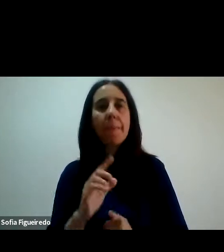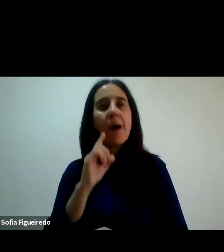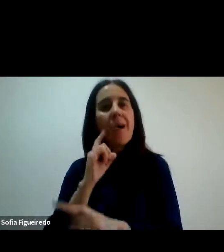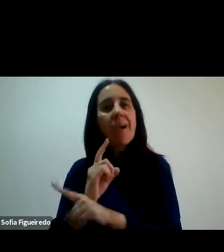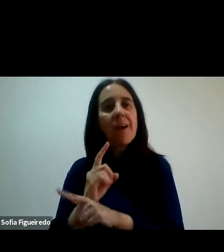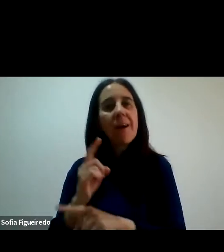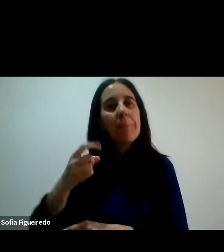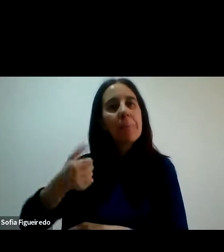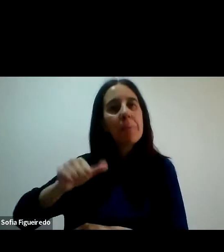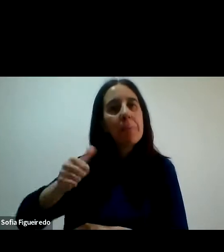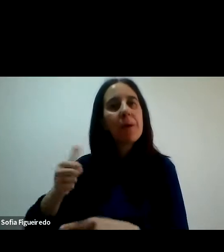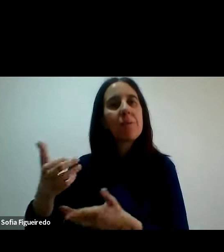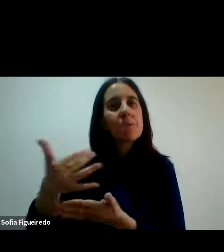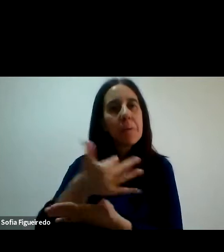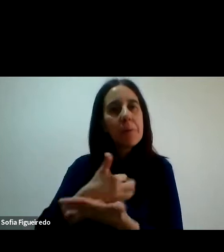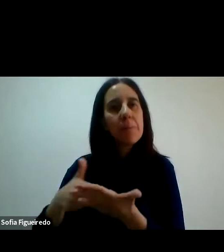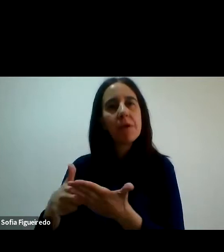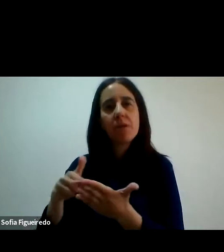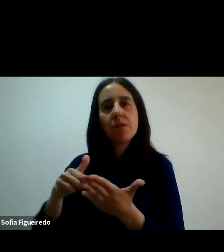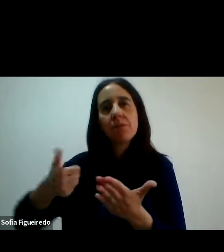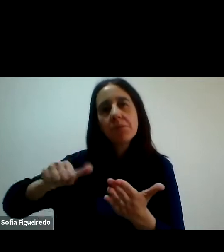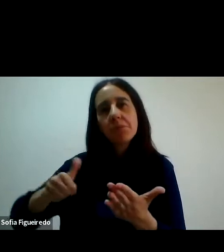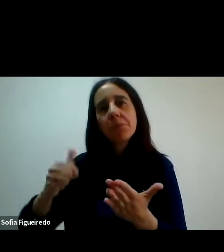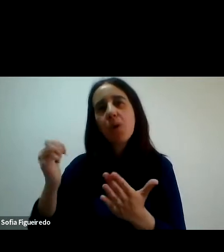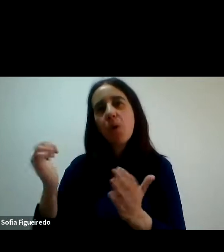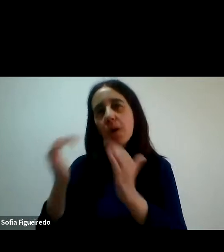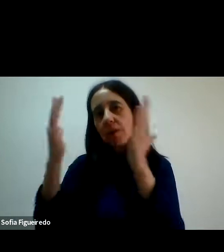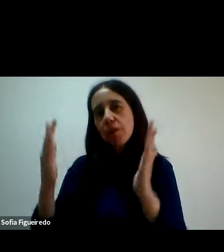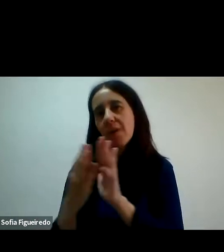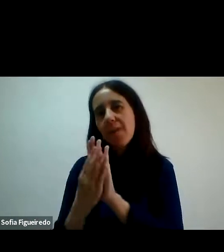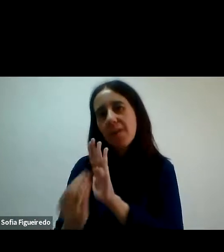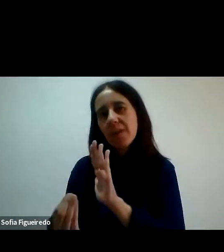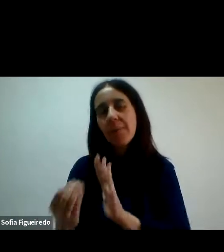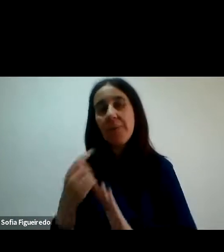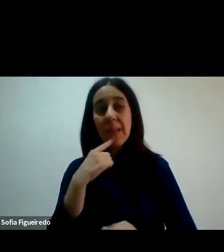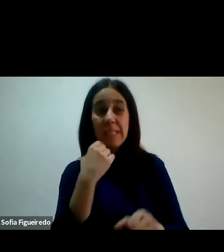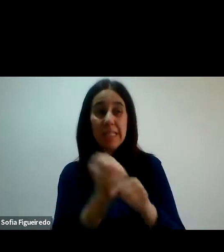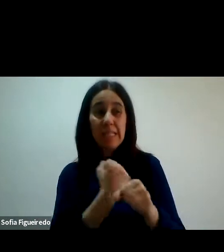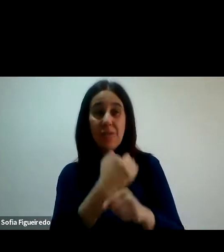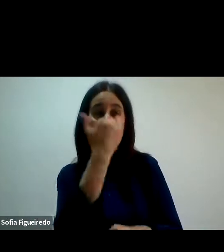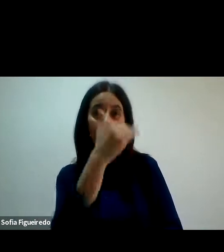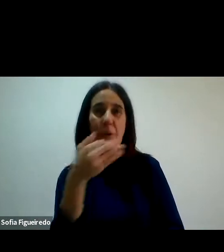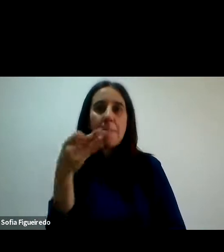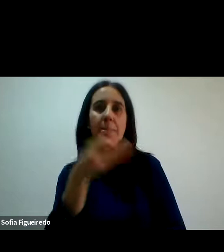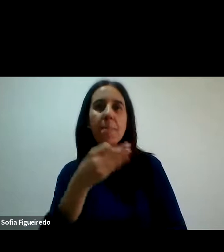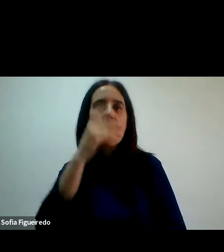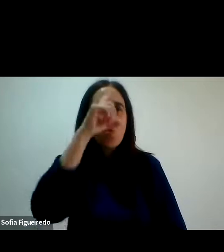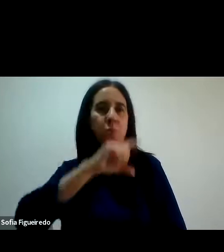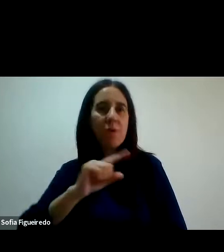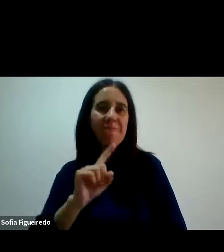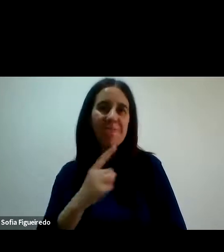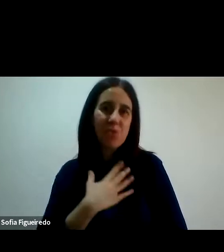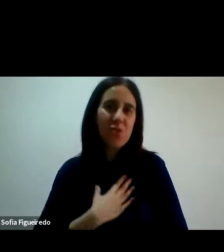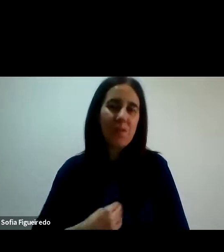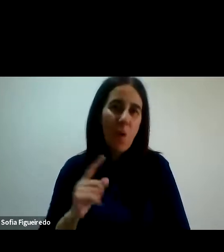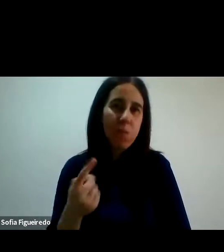vários pontos de referência, de vários organismos de referência, a utilização desses serviços não é tão alta como gostaríamos. Isso acontece muitas